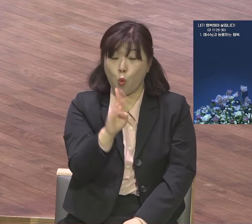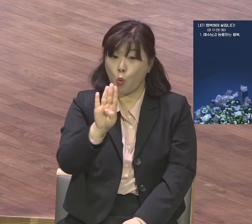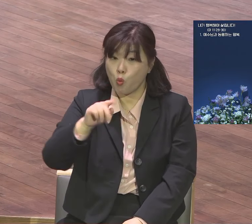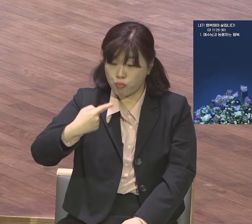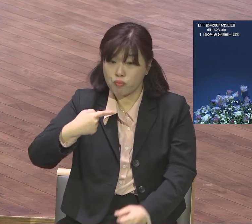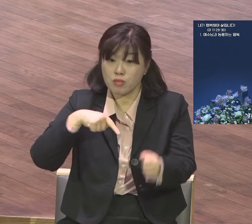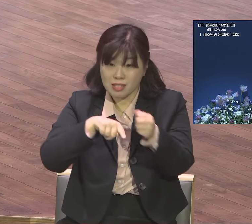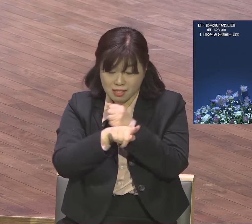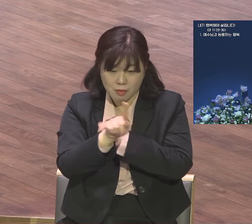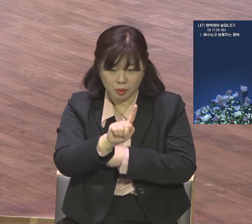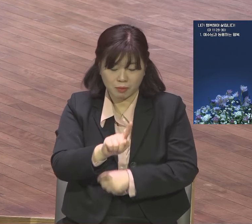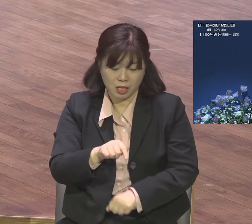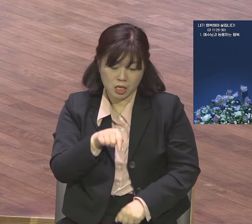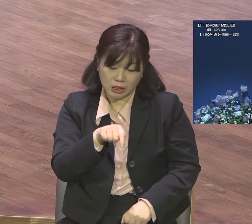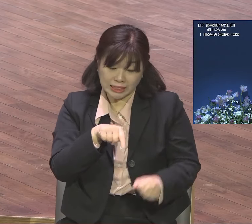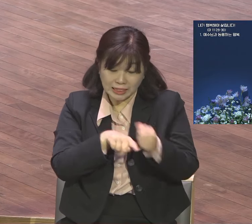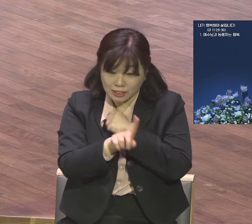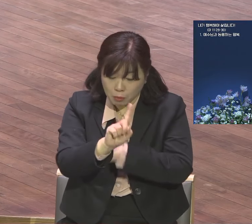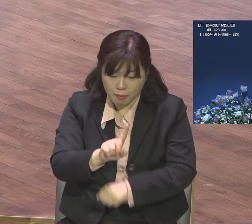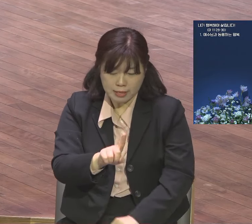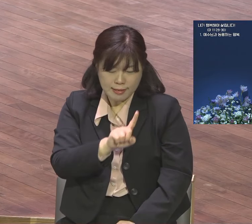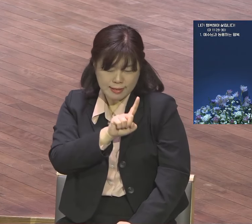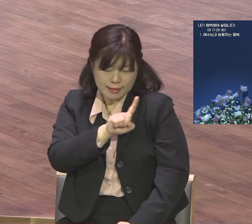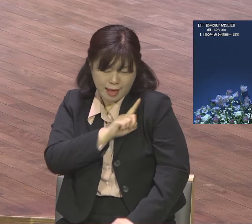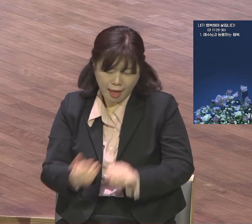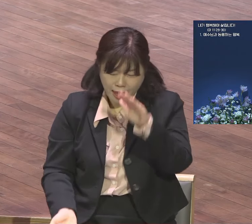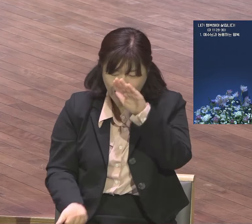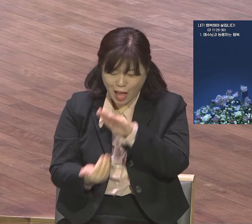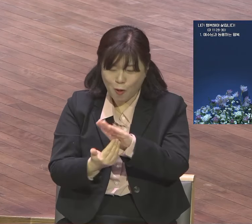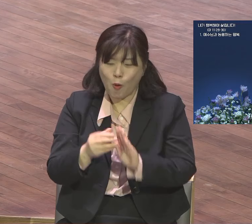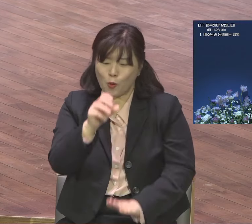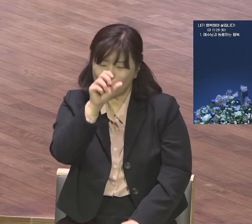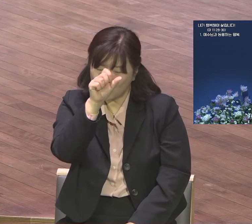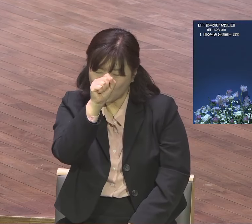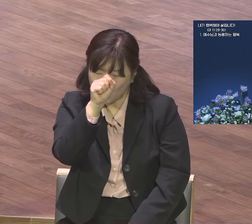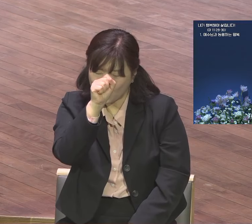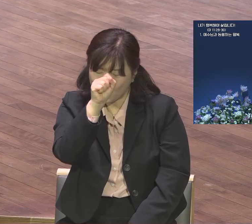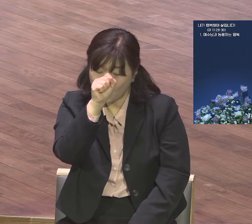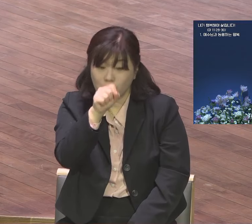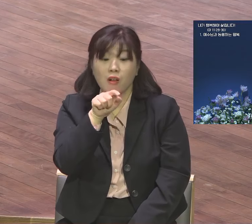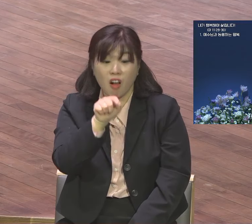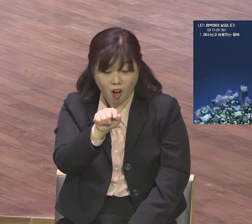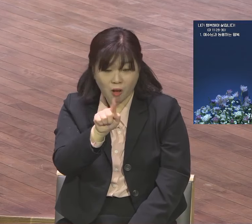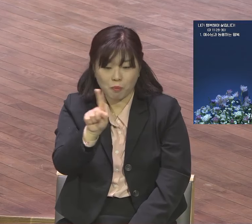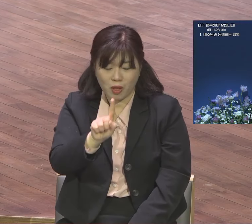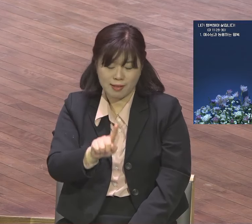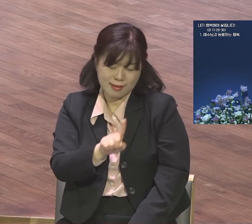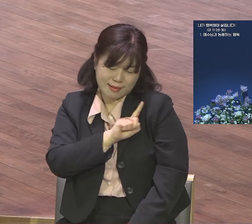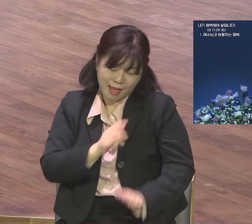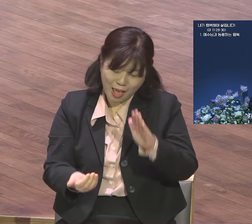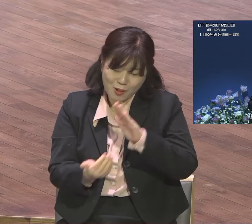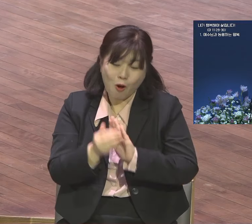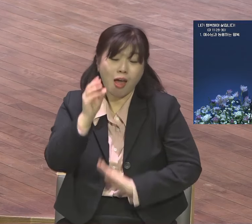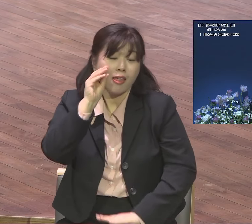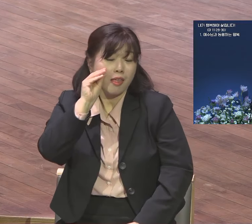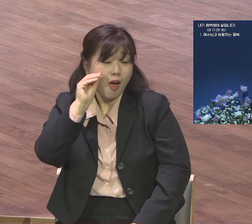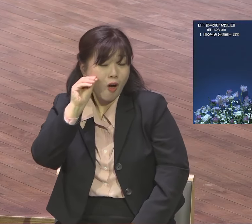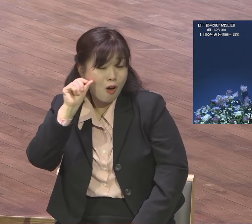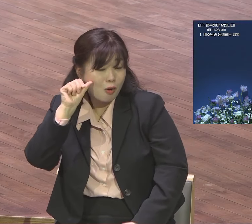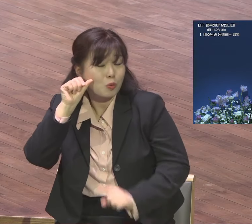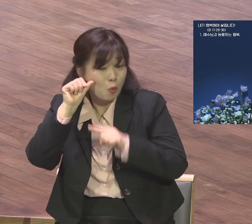것, 최고로 좋은 것을 의미하는데 기쁨, 형통의 개념입니다.